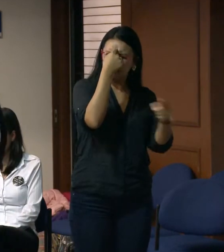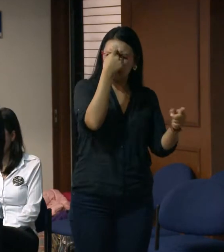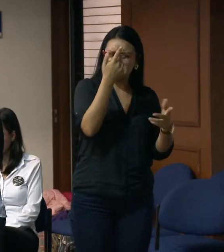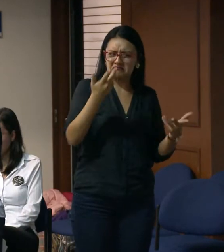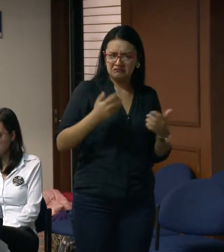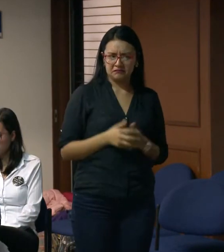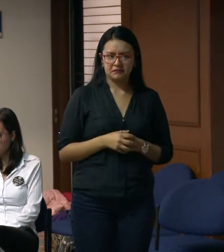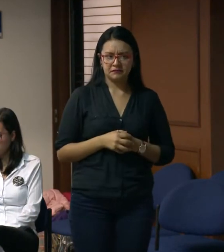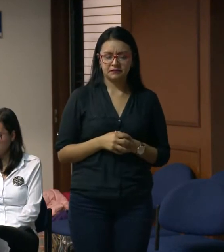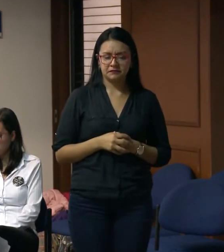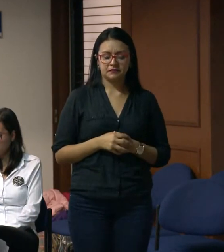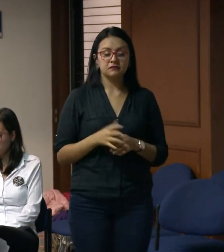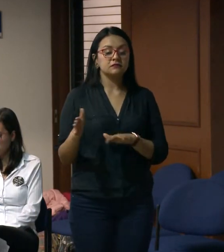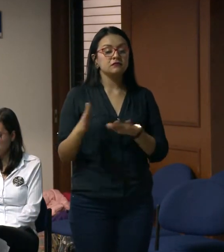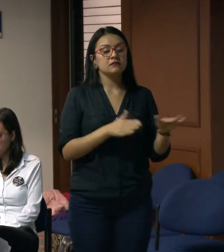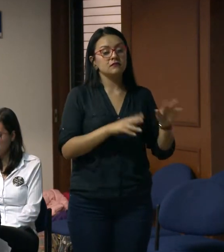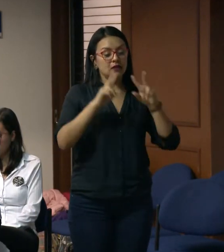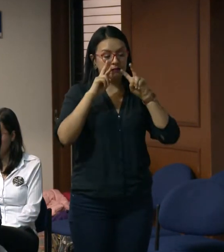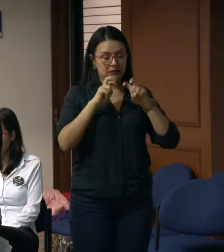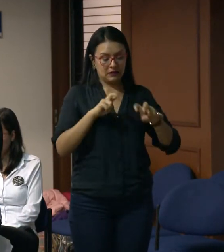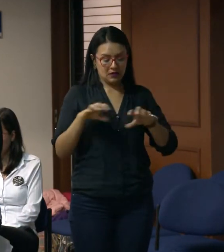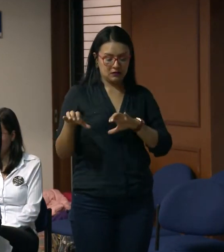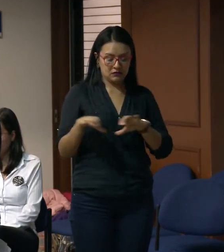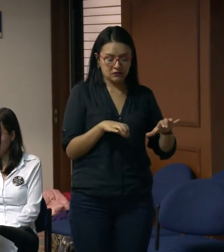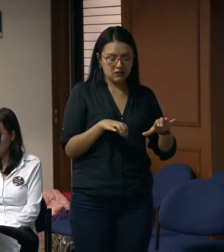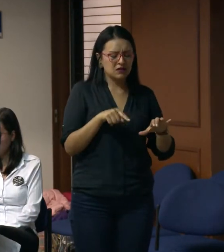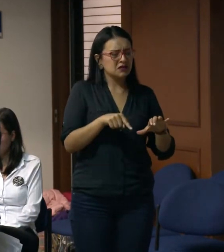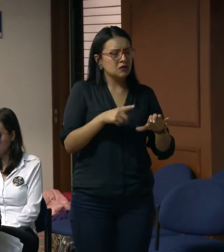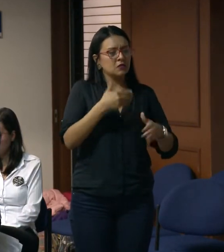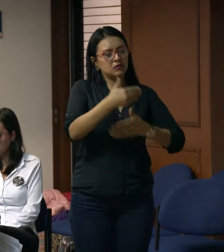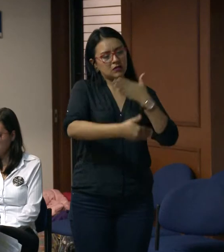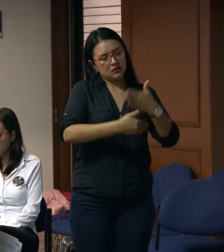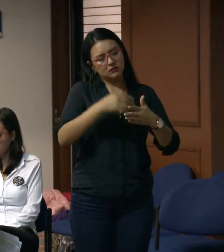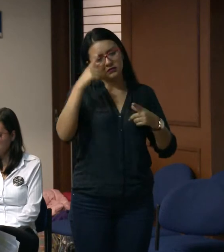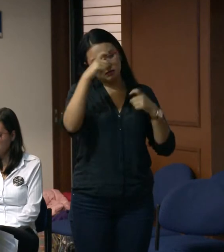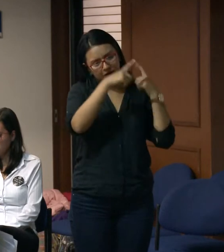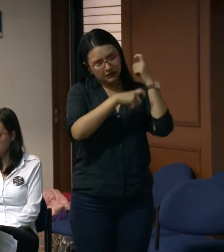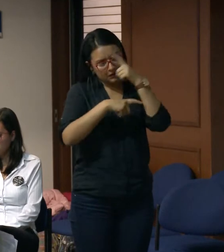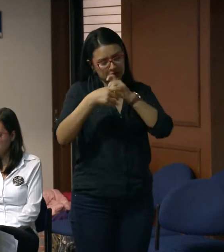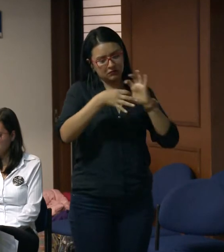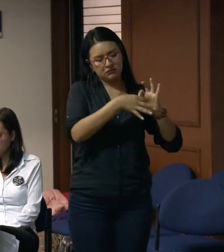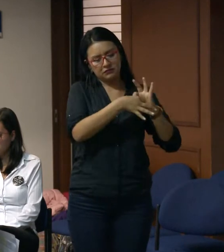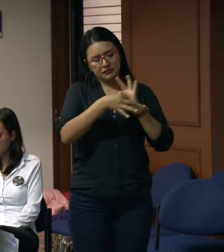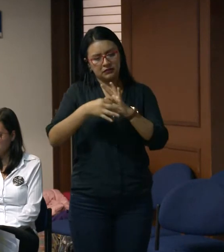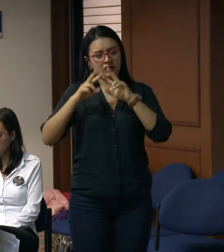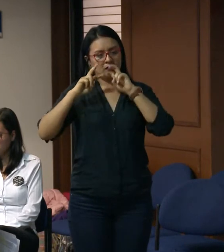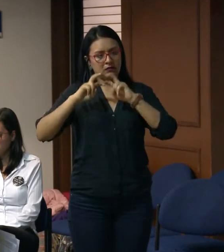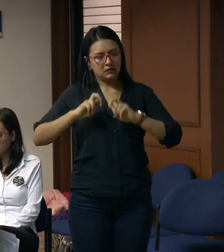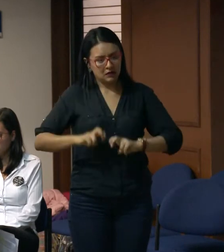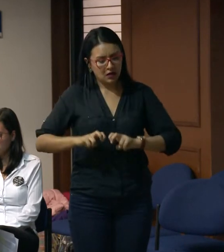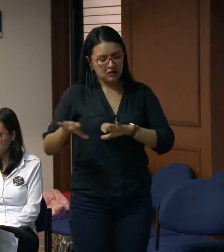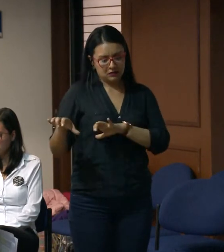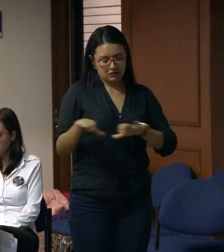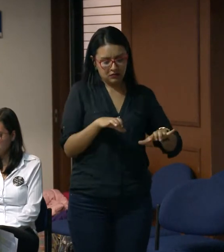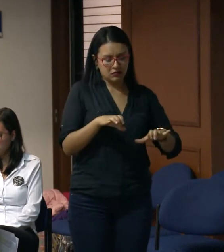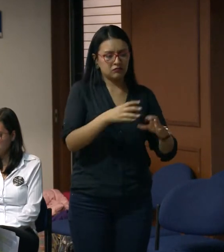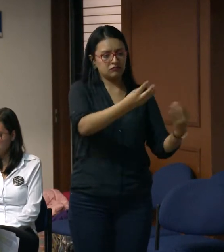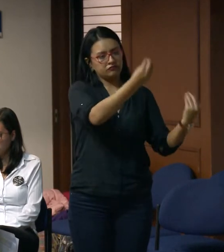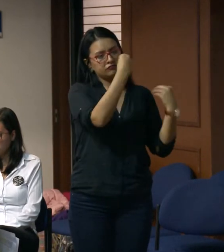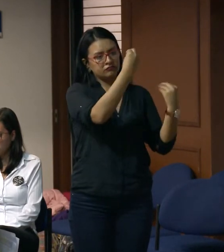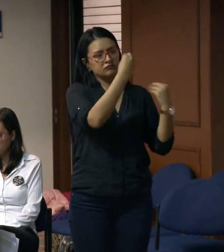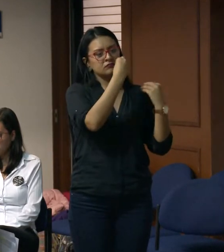tienen. Desde la investigación-acción, es un proceso reflexivo que vincula dinámicamente la investigación, la acción y la